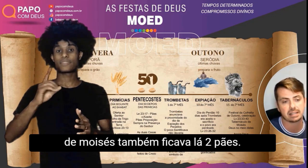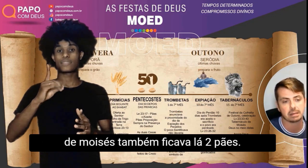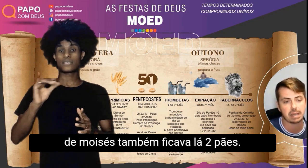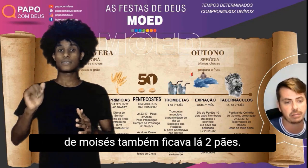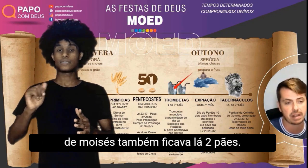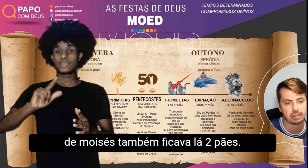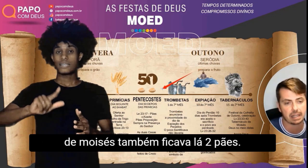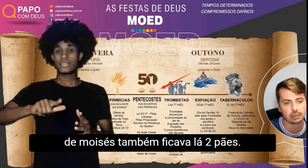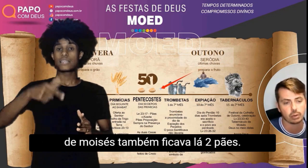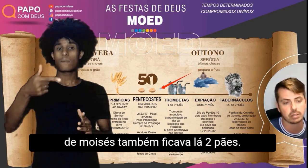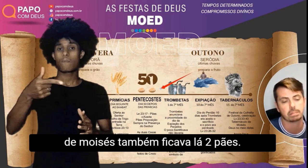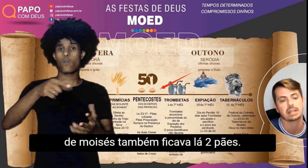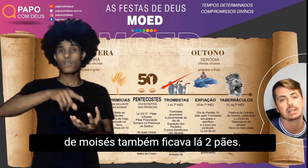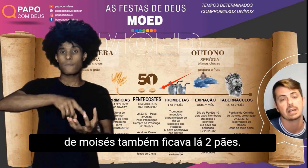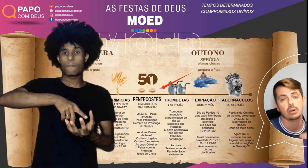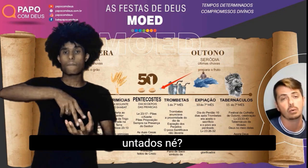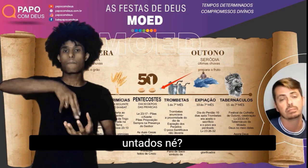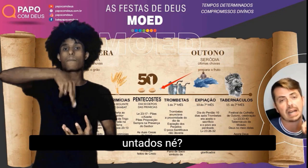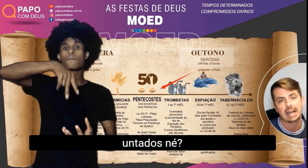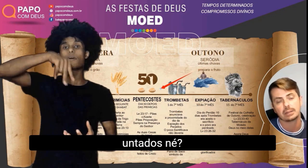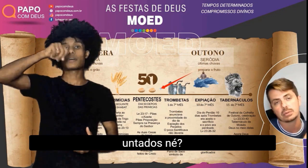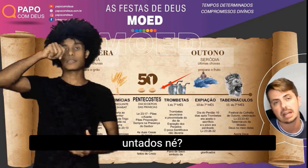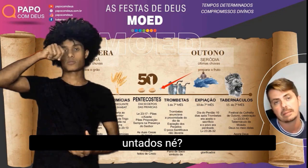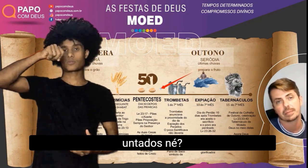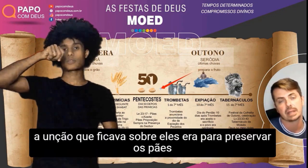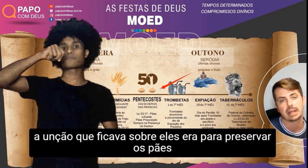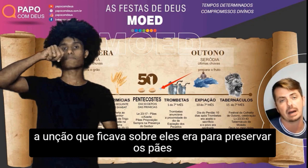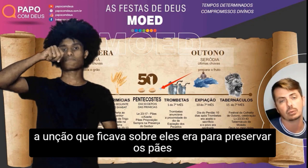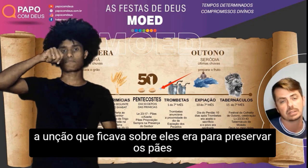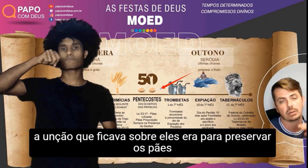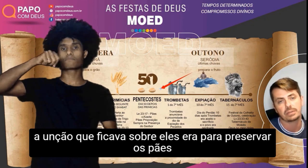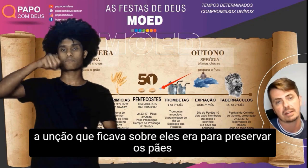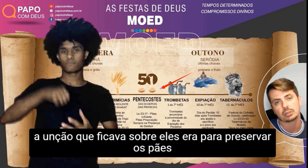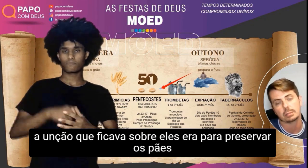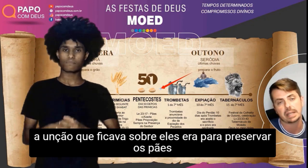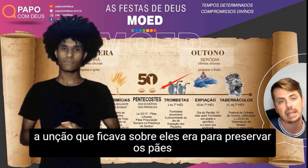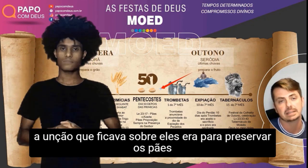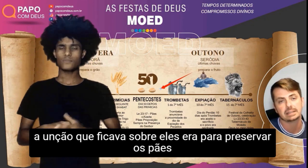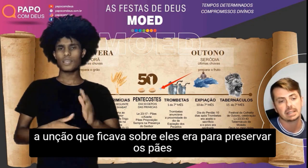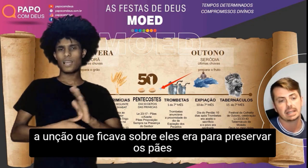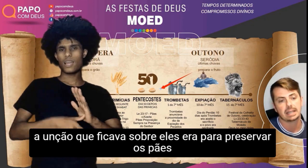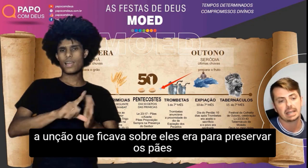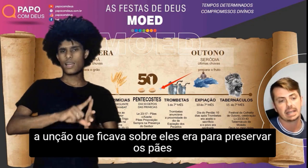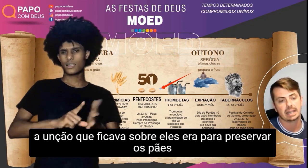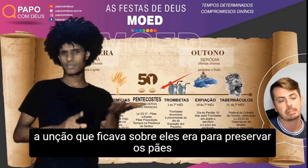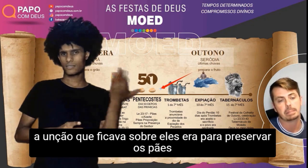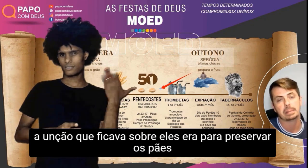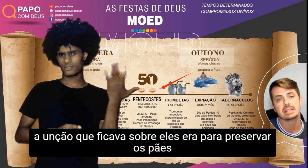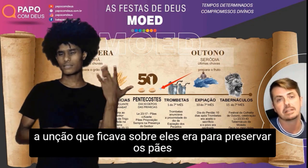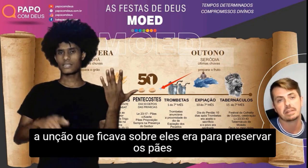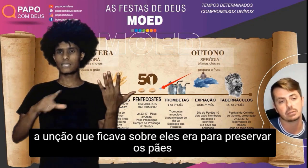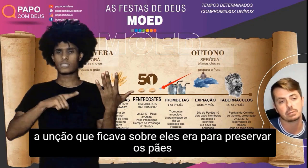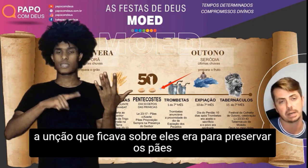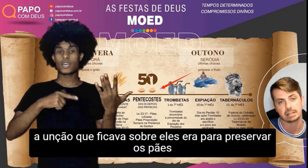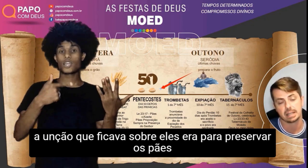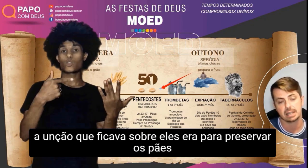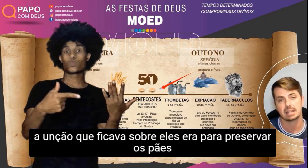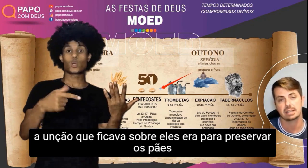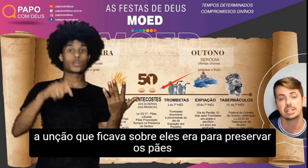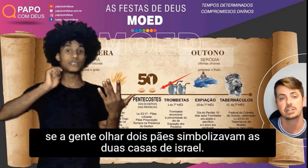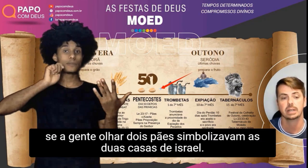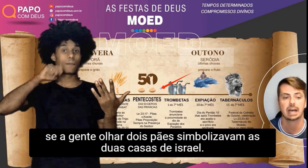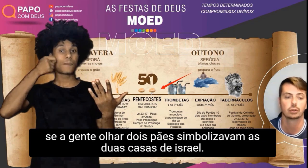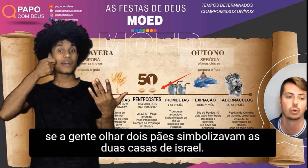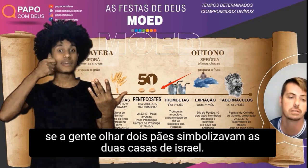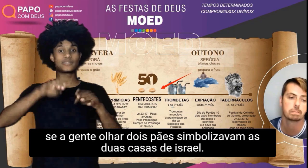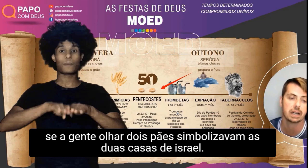de Moisés também ficava lá 2 pães untados, né? A unção que ficava sobre eles era para preservar os pães. Se